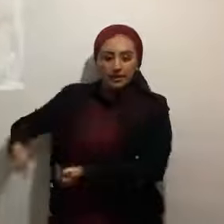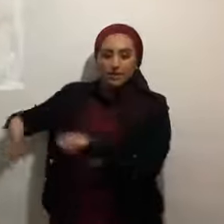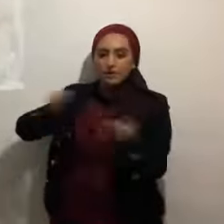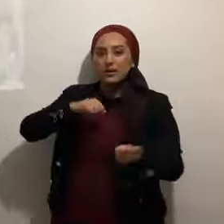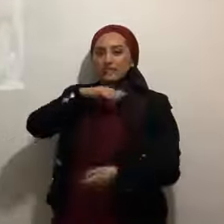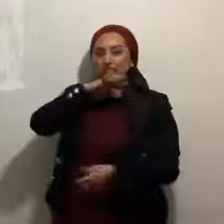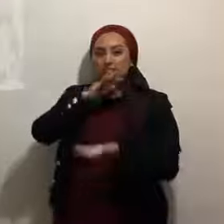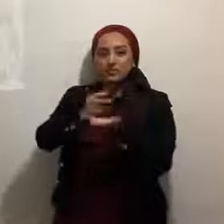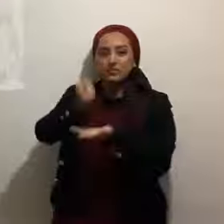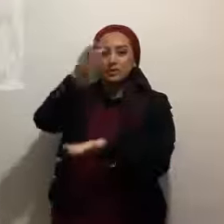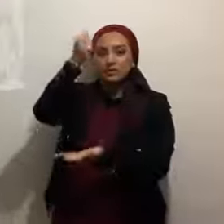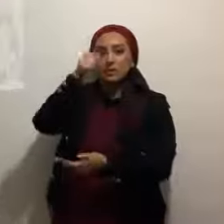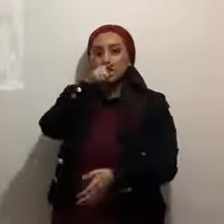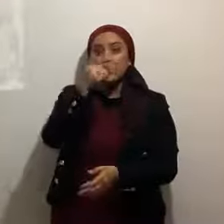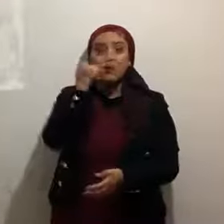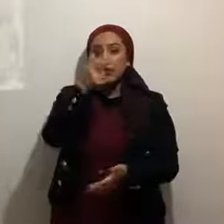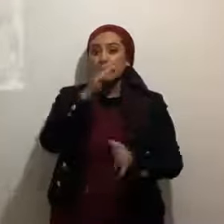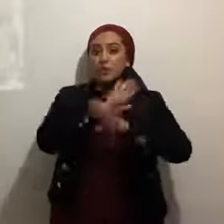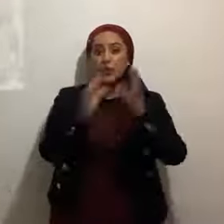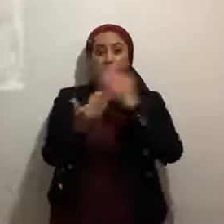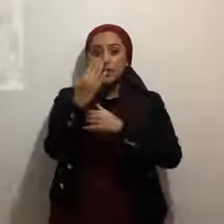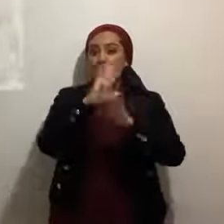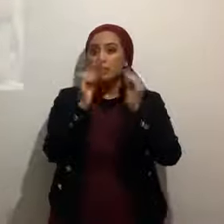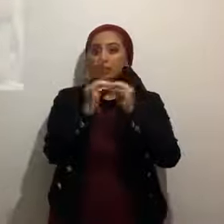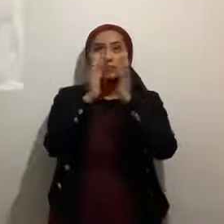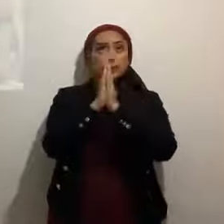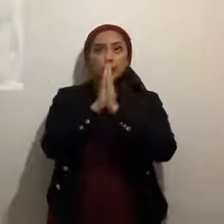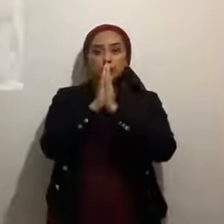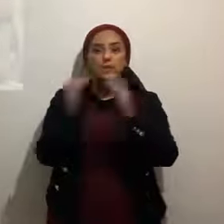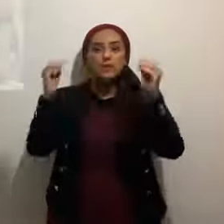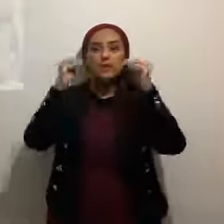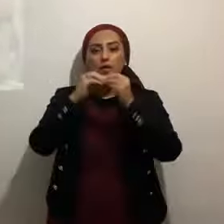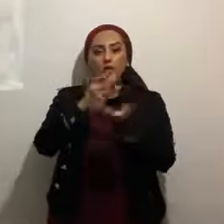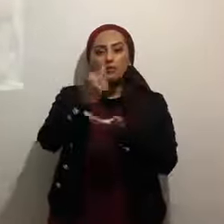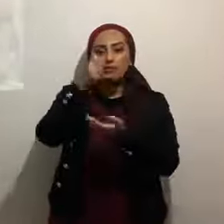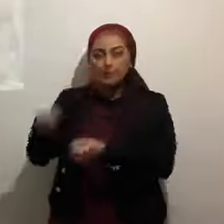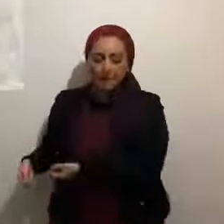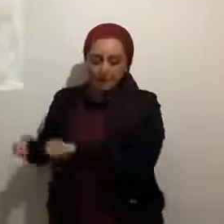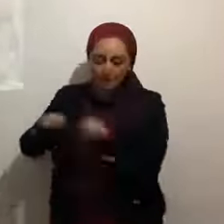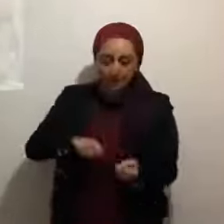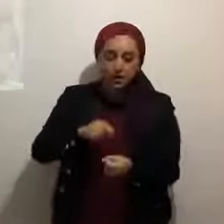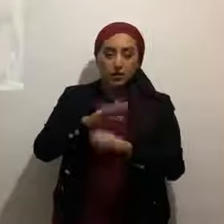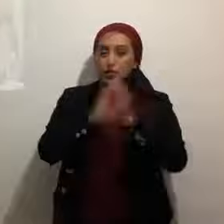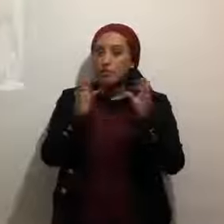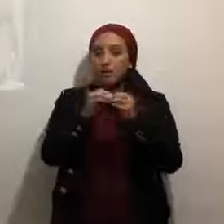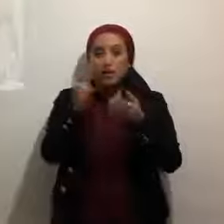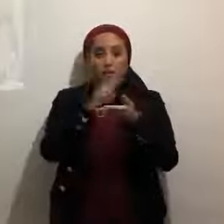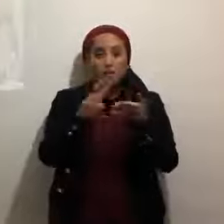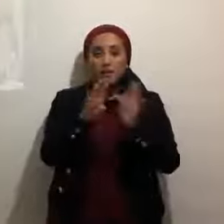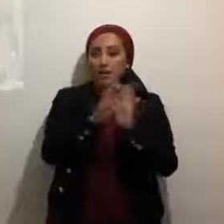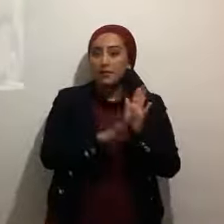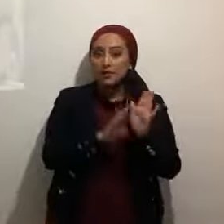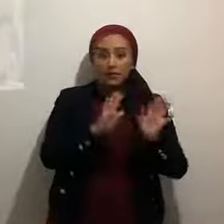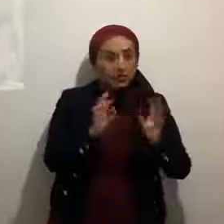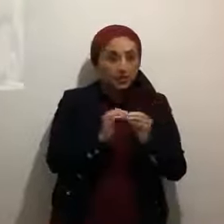de clamar en las madrugadas, te lo llenan más de tierra. Tú dejas de leer salmos, te lo llenan más de tierra. Y cuando te